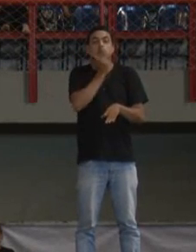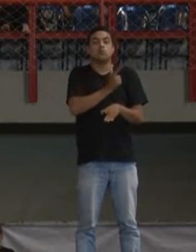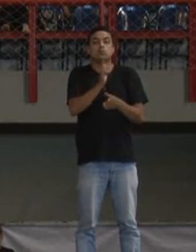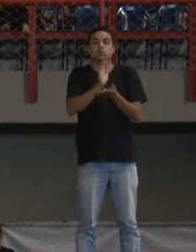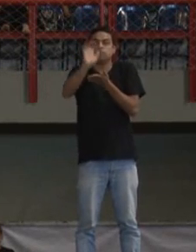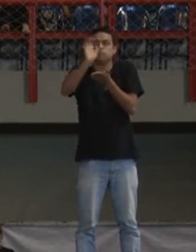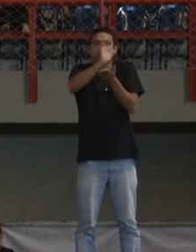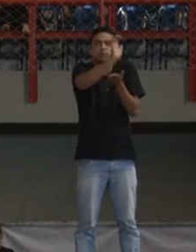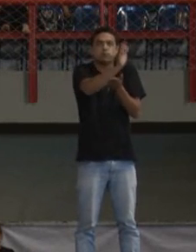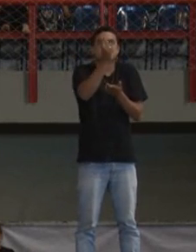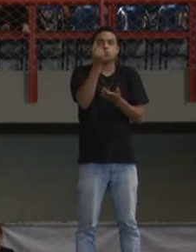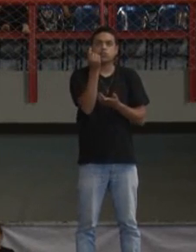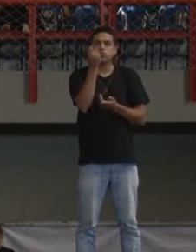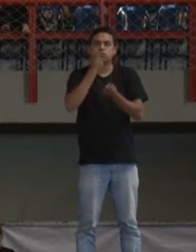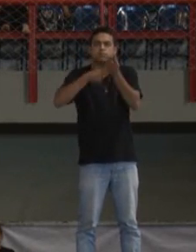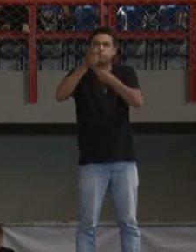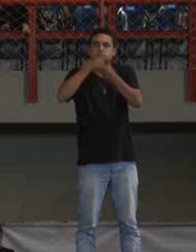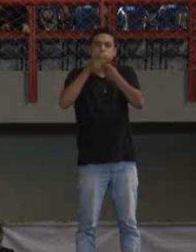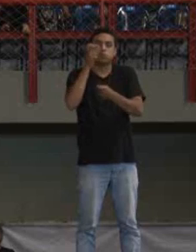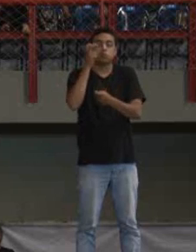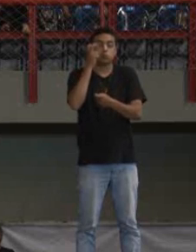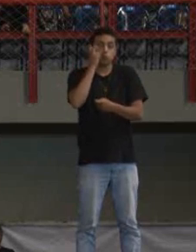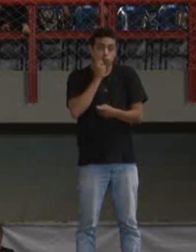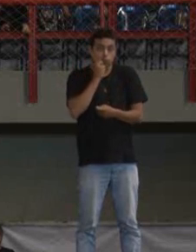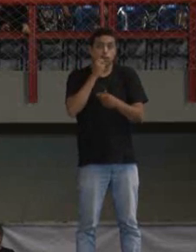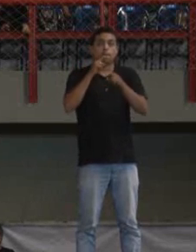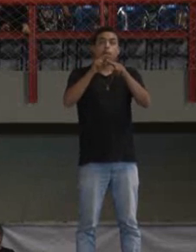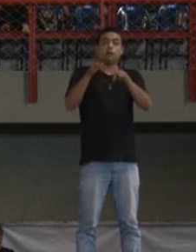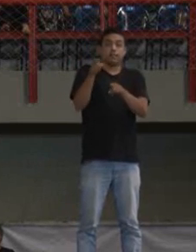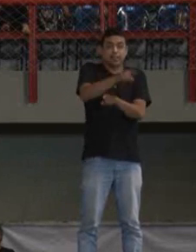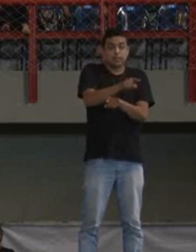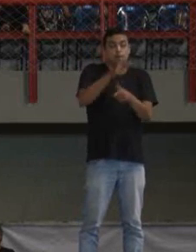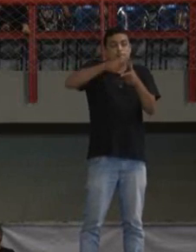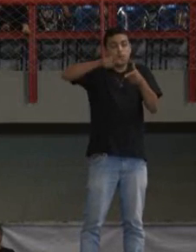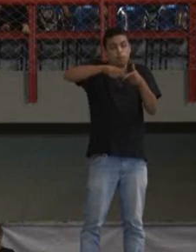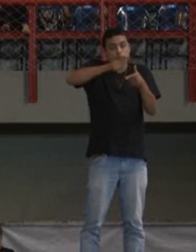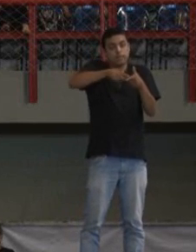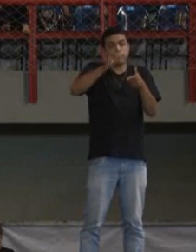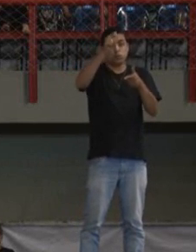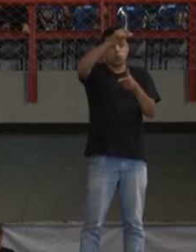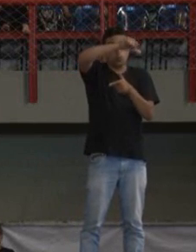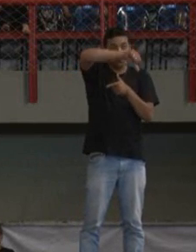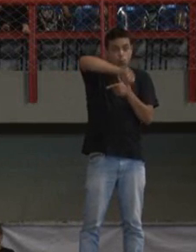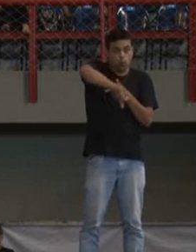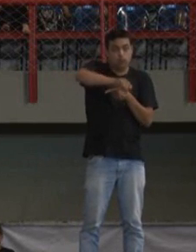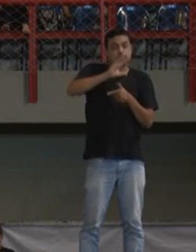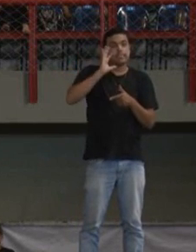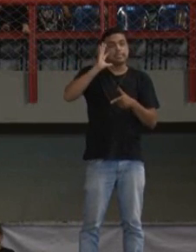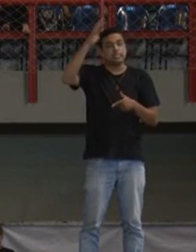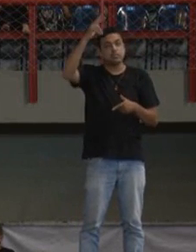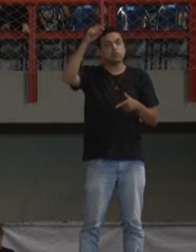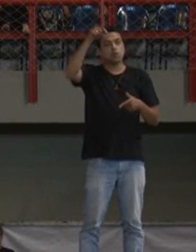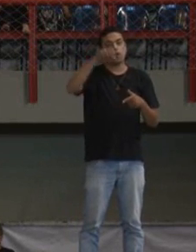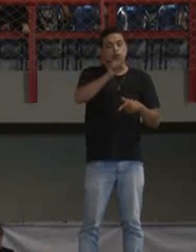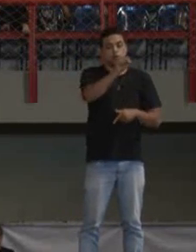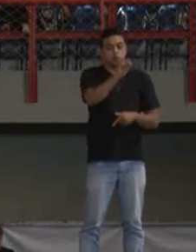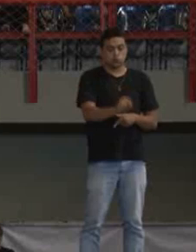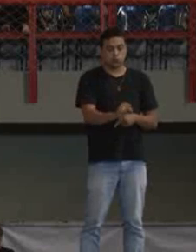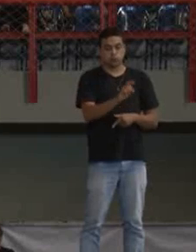foi a nossa primeira pedida. Com a crise açucareira, foi deslocado o eixo para a região